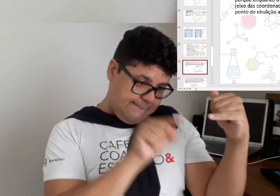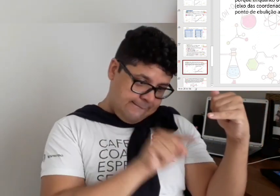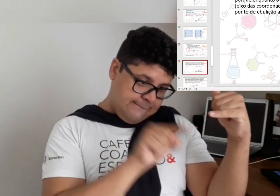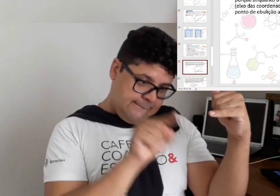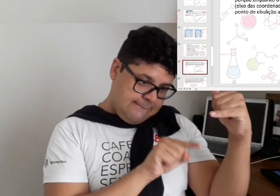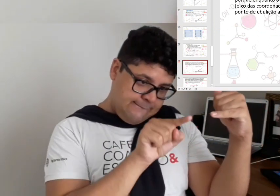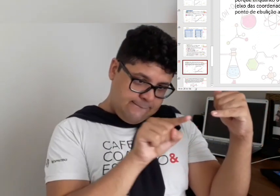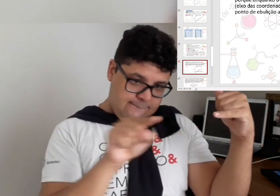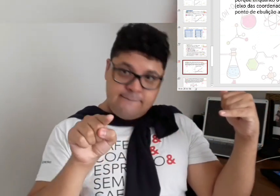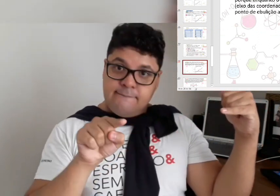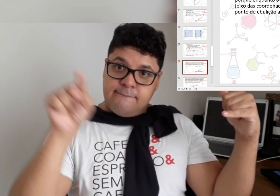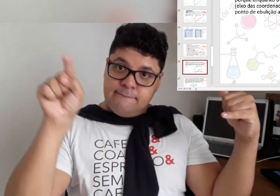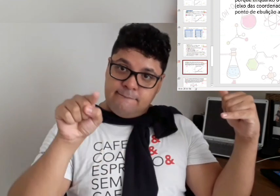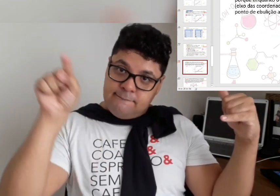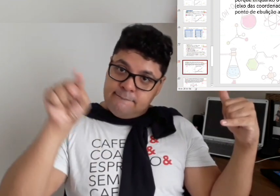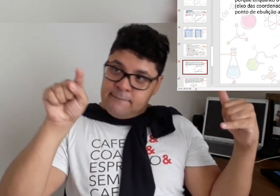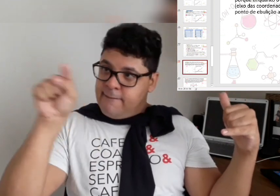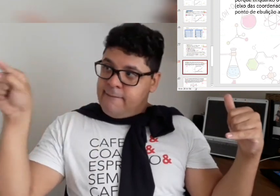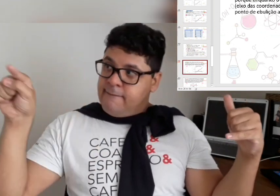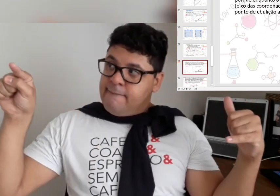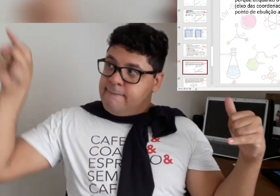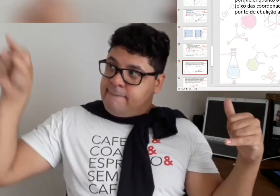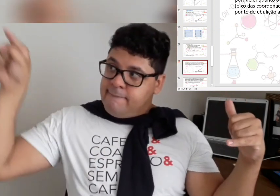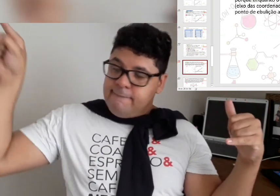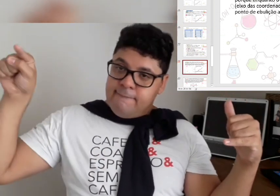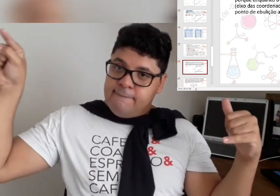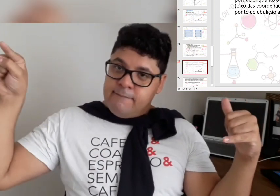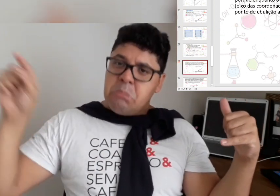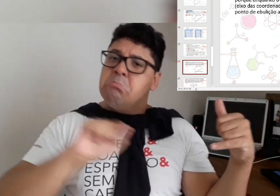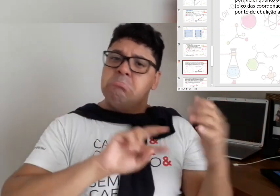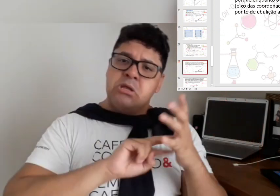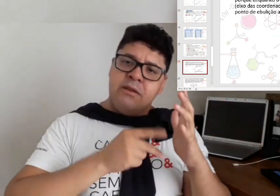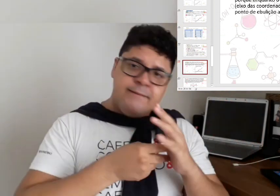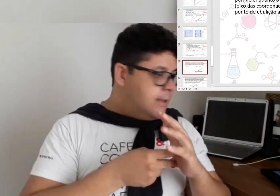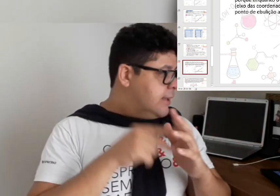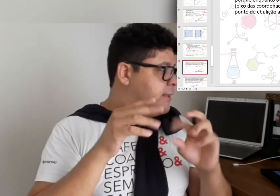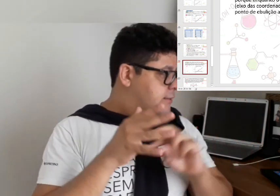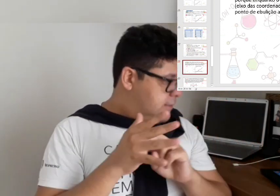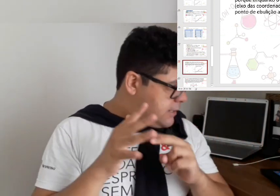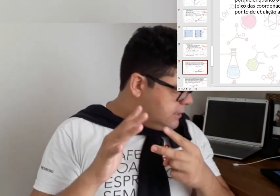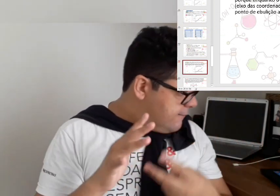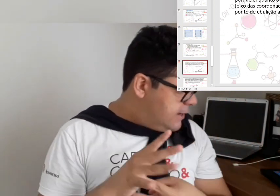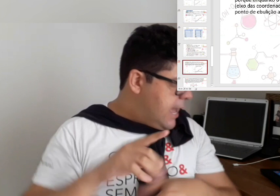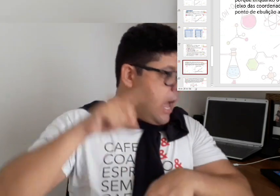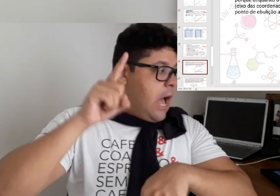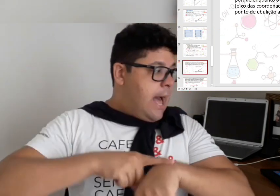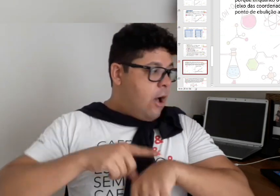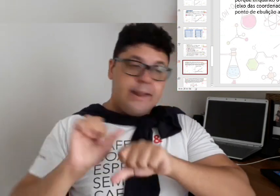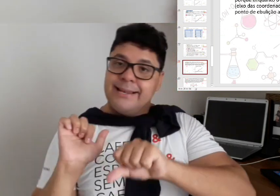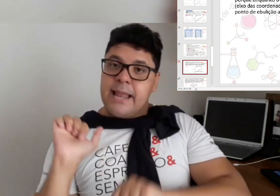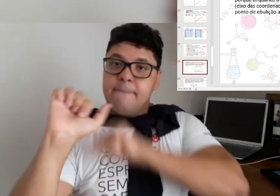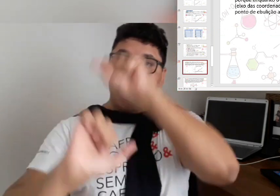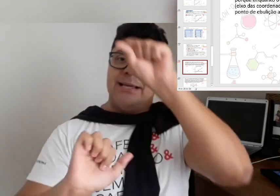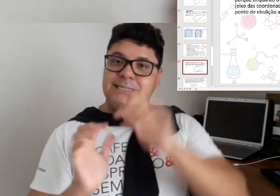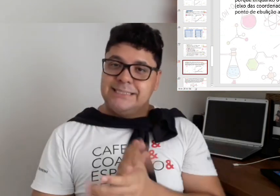vai ter essa reta aqui, essa constante, subiu, outra constante. Então, o gráfico de